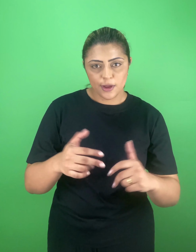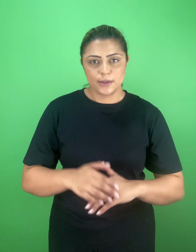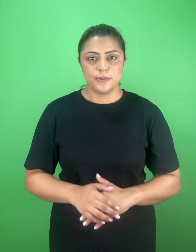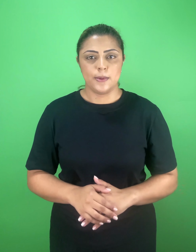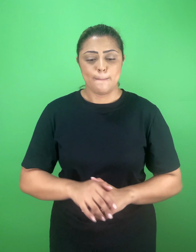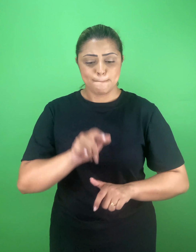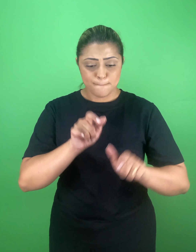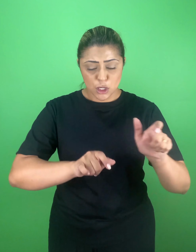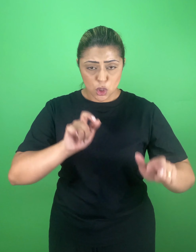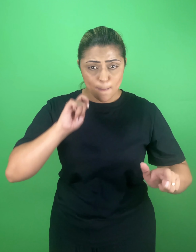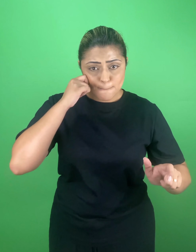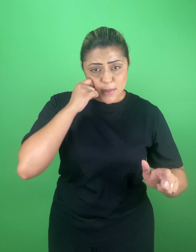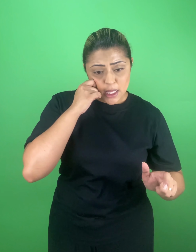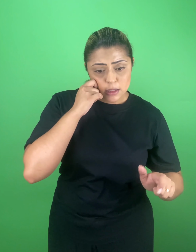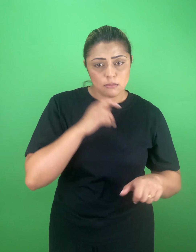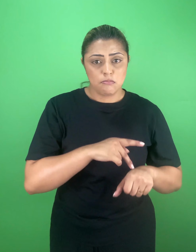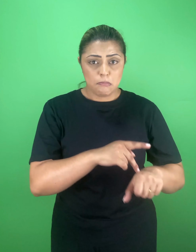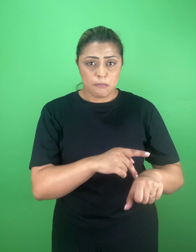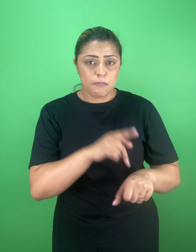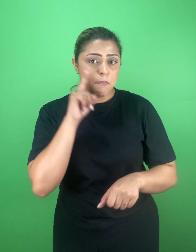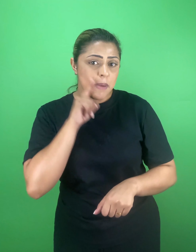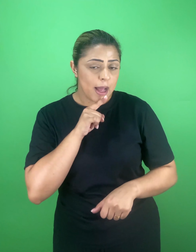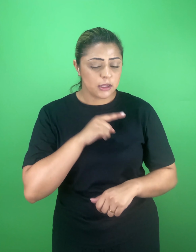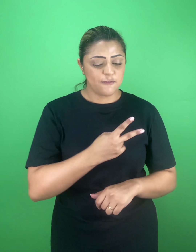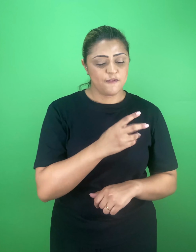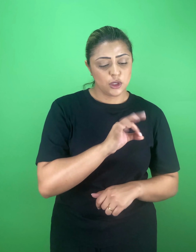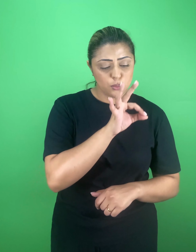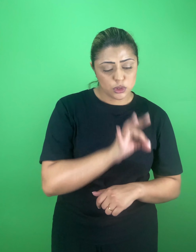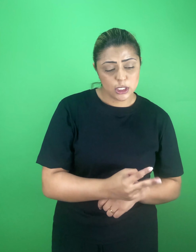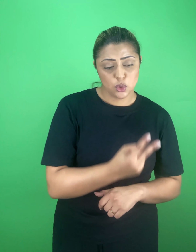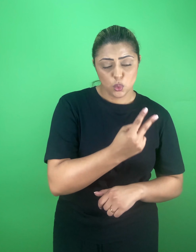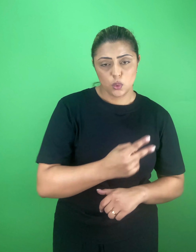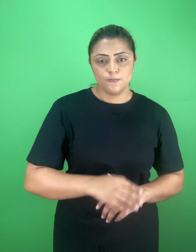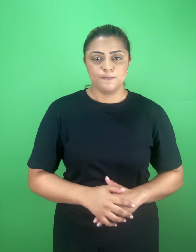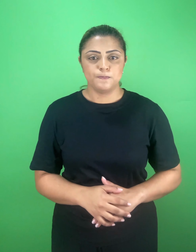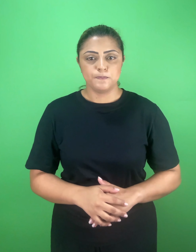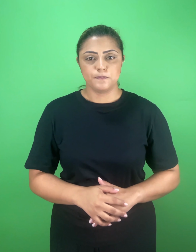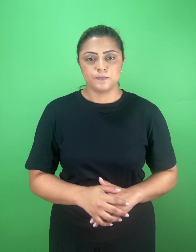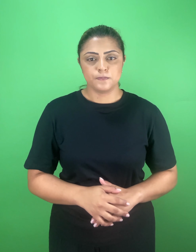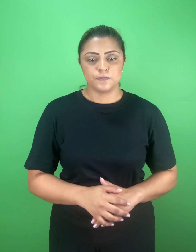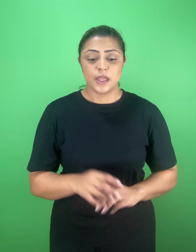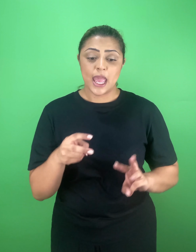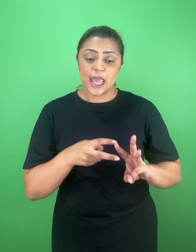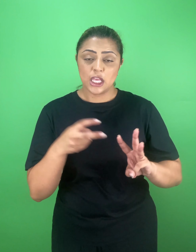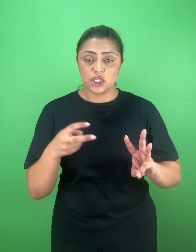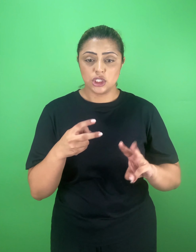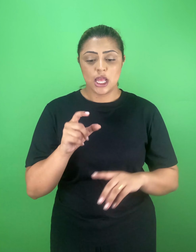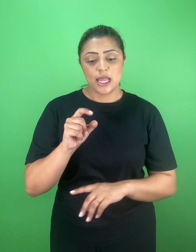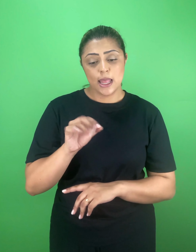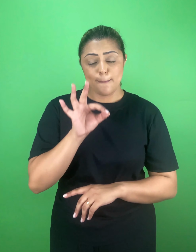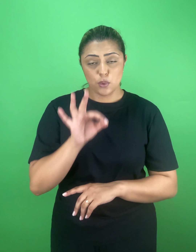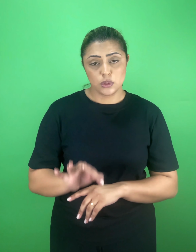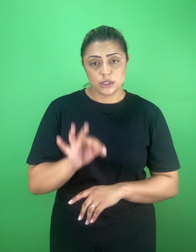negras, pretas e pardas 20% 2. Indígenas 10% 1.